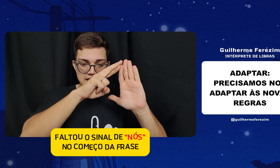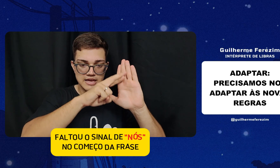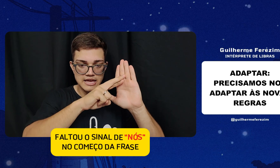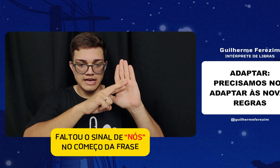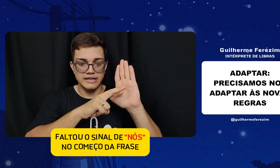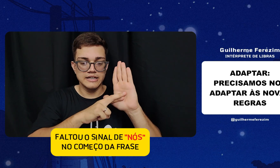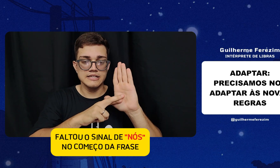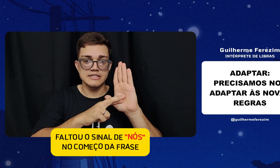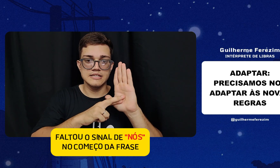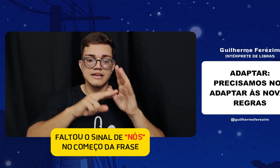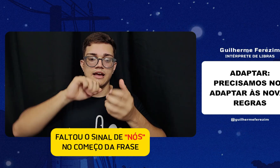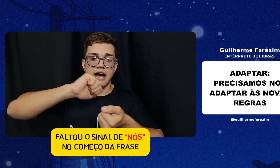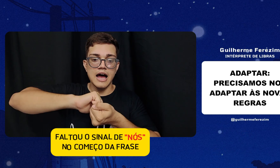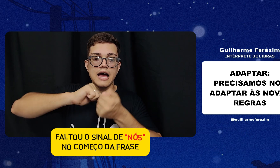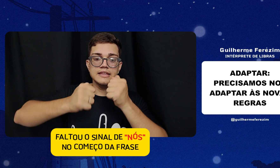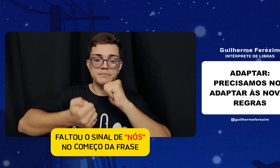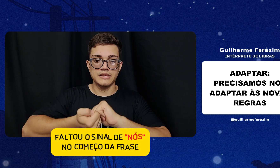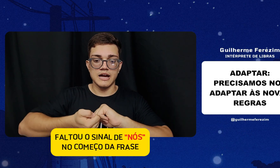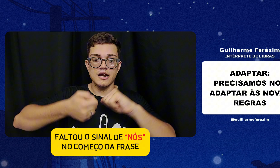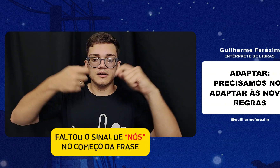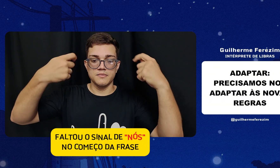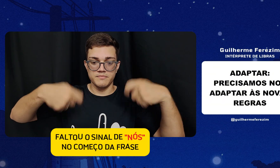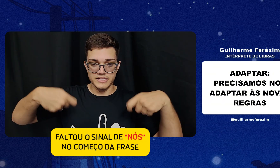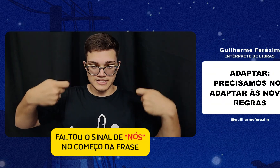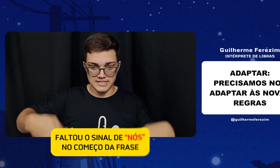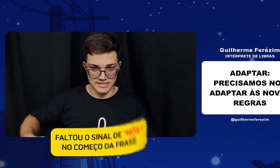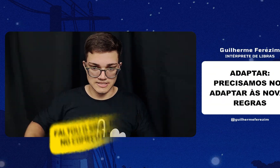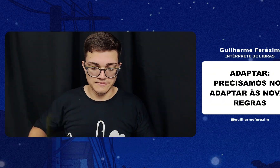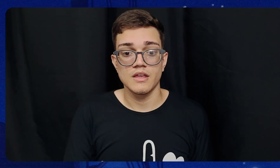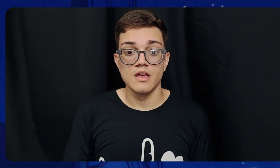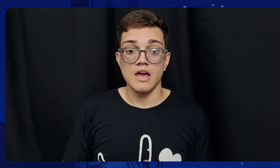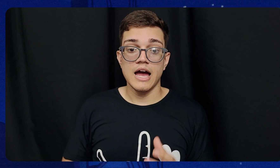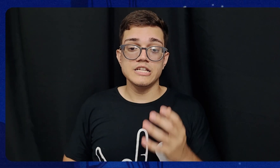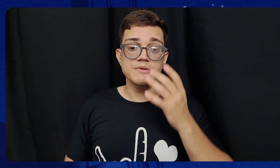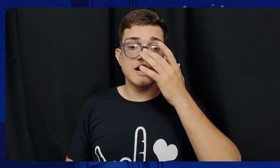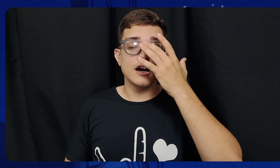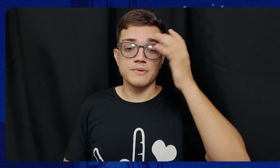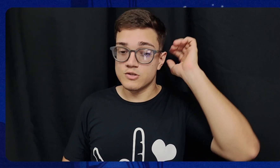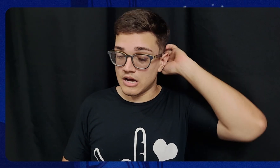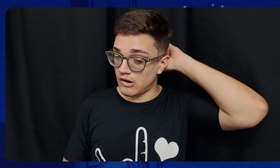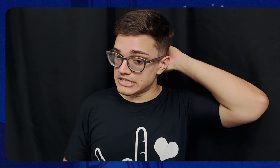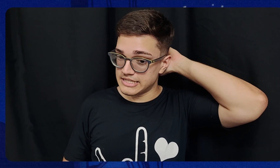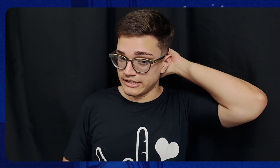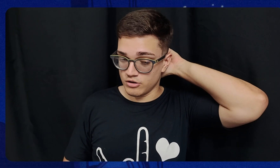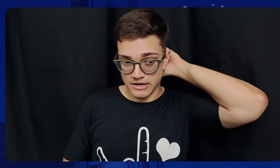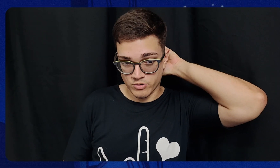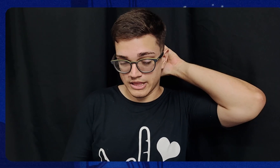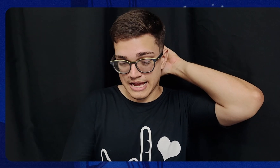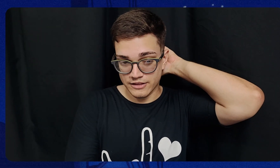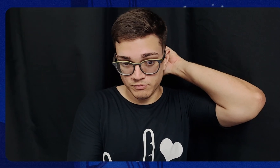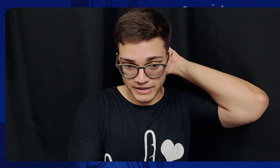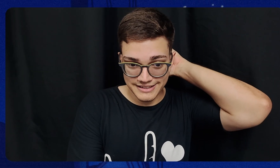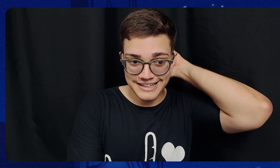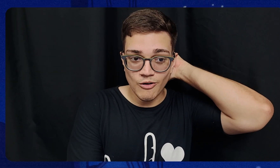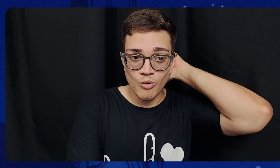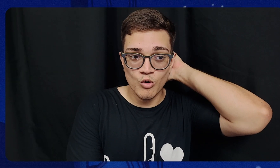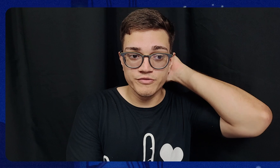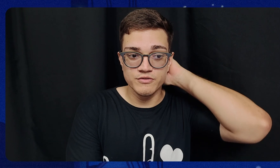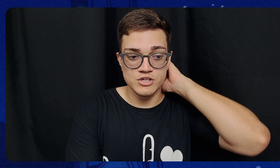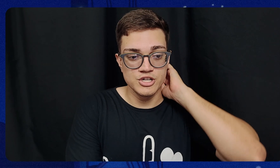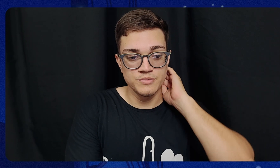novas regras, adaptar precisa. Admirar, pessoal, a gente tem que tomar cuidado para